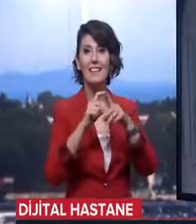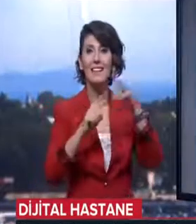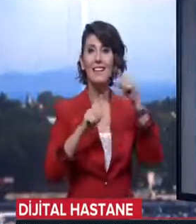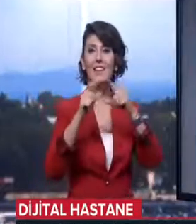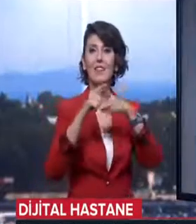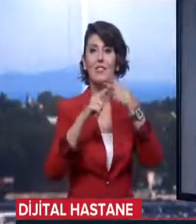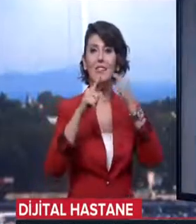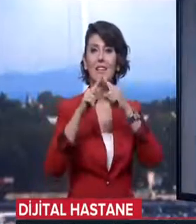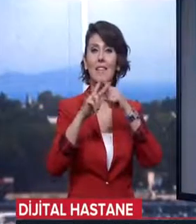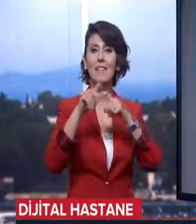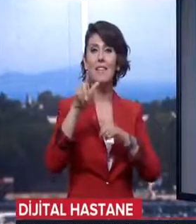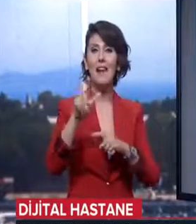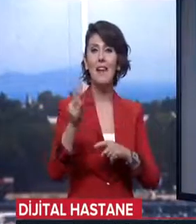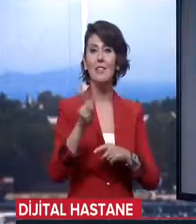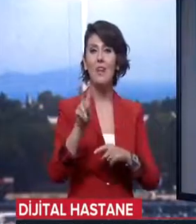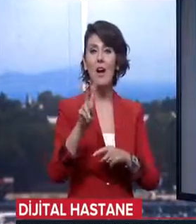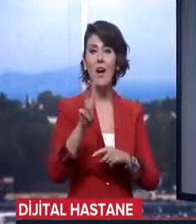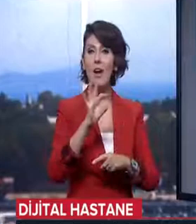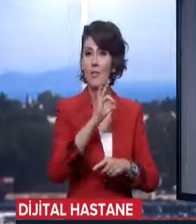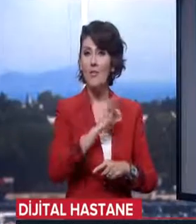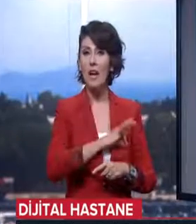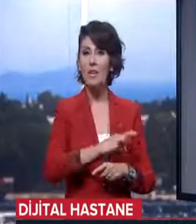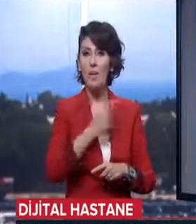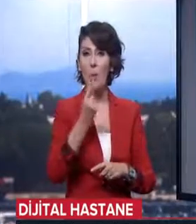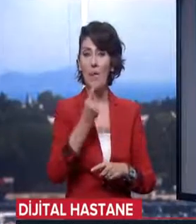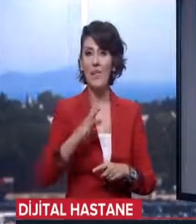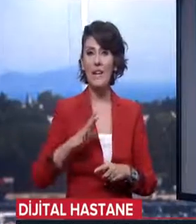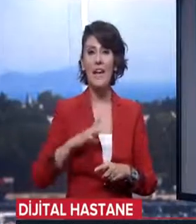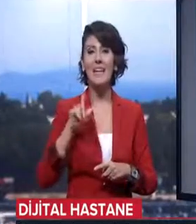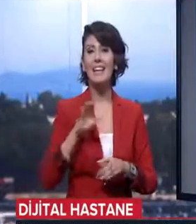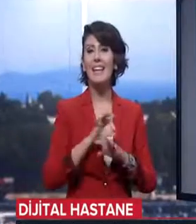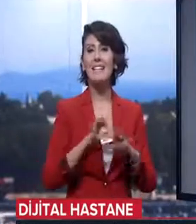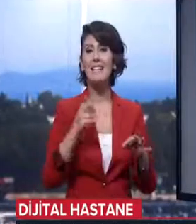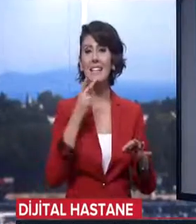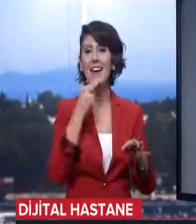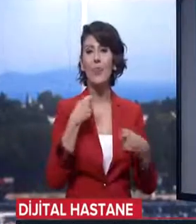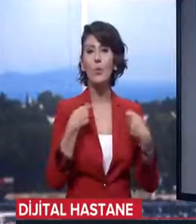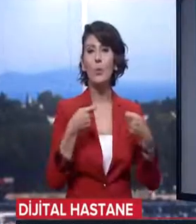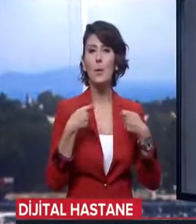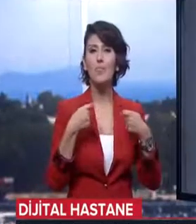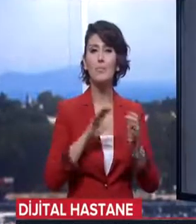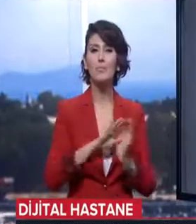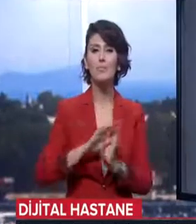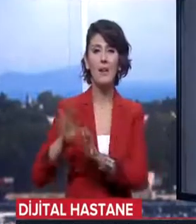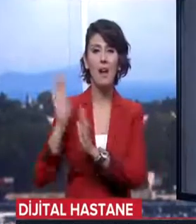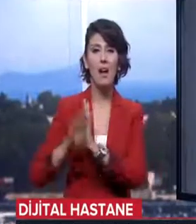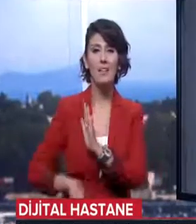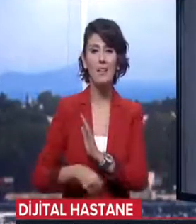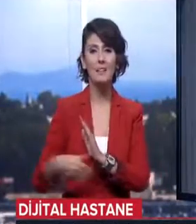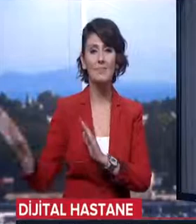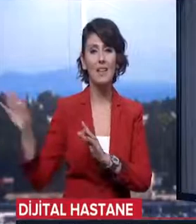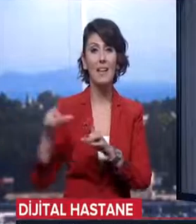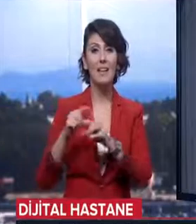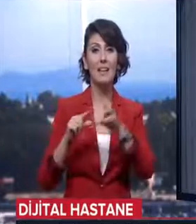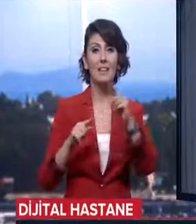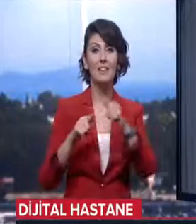çağın olanaklarından faydalanarak gereksiz kağıt tüketimini azaltmak için